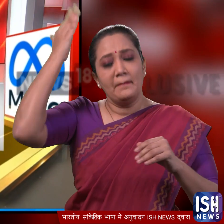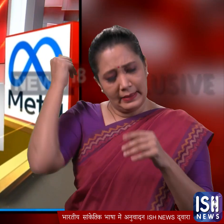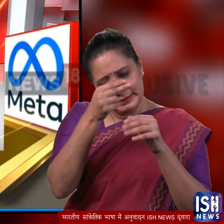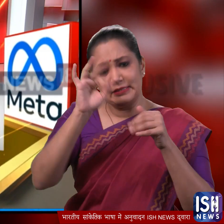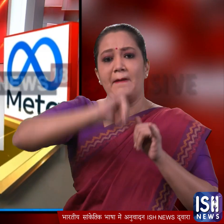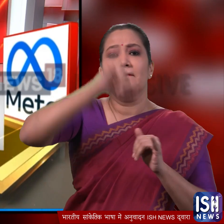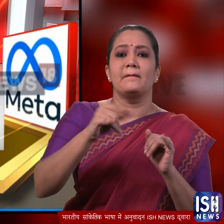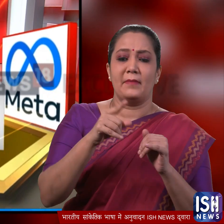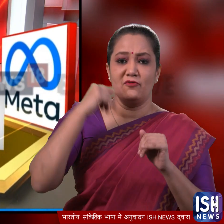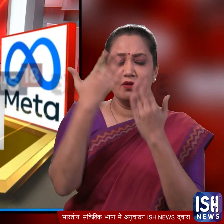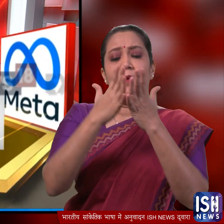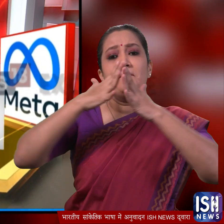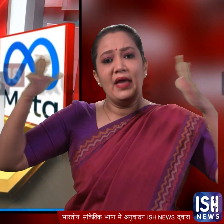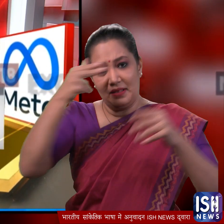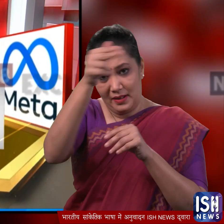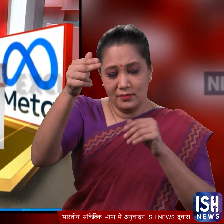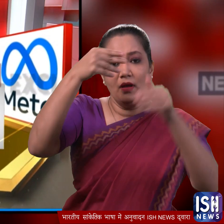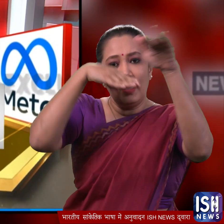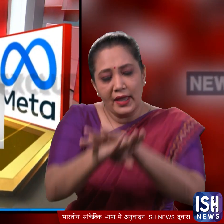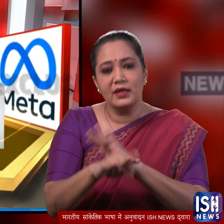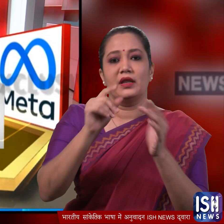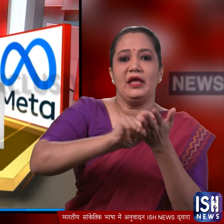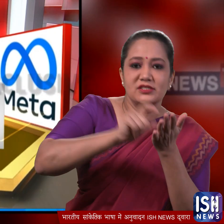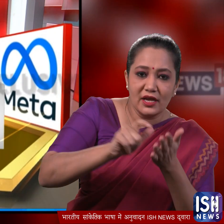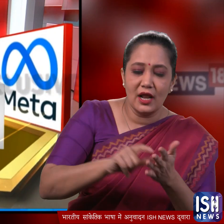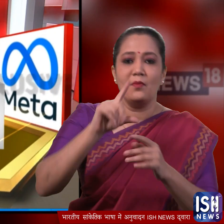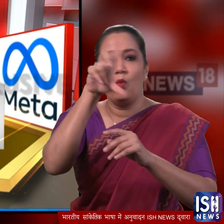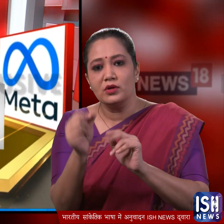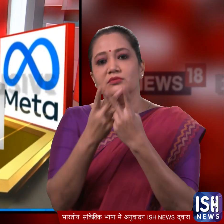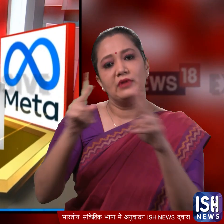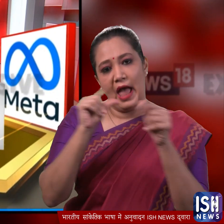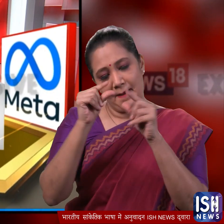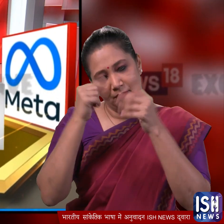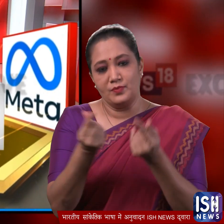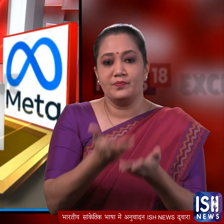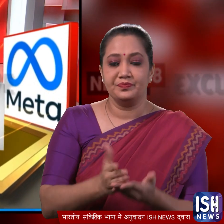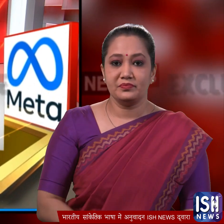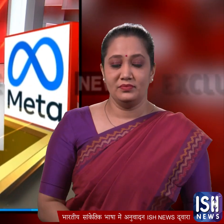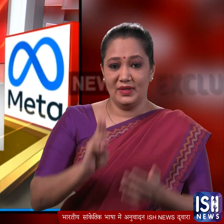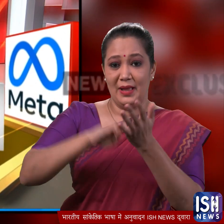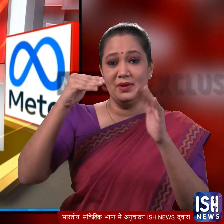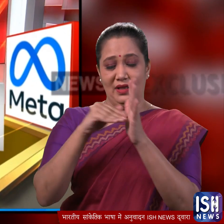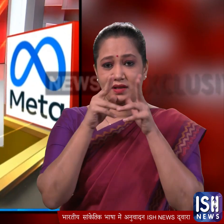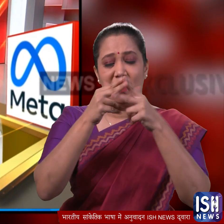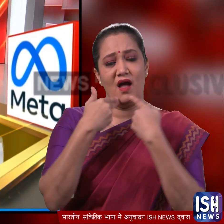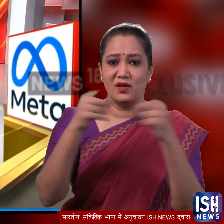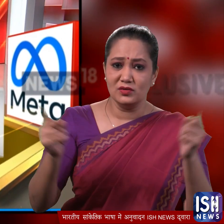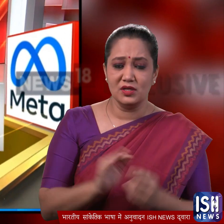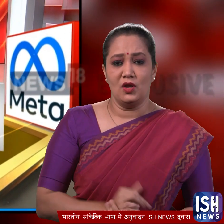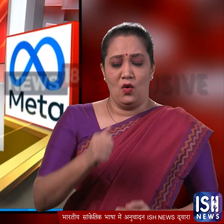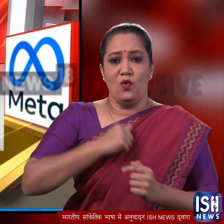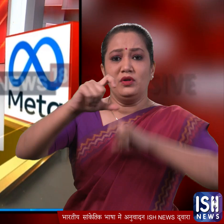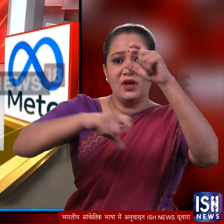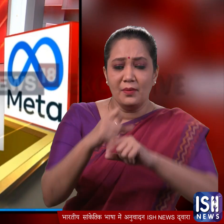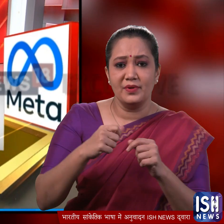नाम भी फेसबुक ही था, मतलब फेसबुक एक बड़ा ब्रांड था और उसी के अंदर इंस्टाग्राम, व्हाट्सएप जैसे ऐप आते थे। लेकिन मार्क ज़करबर्ग ने ऐलान किया